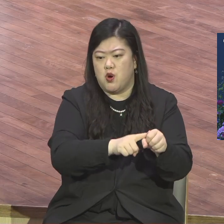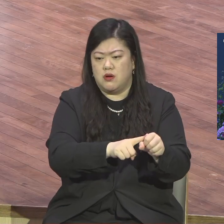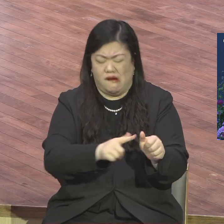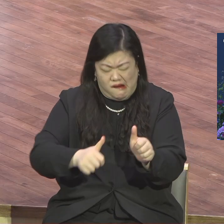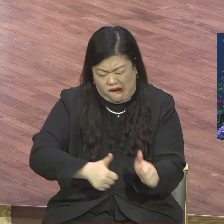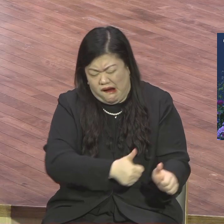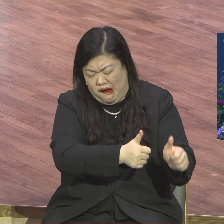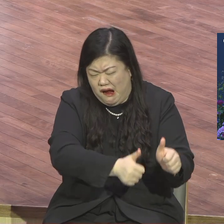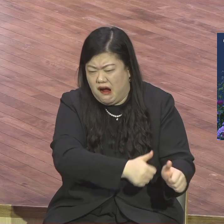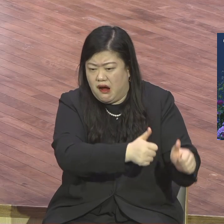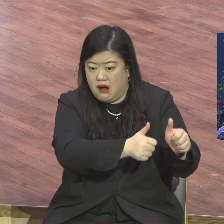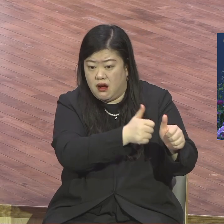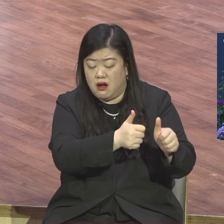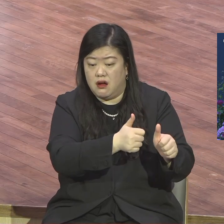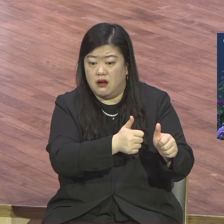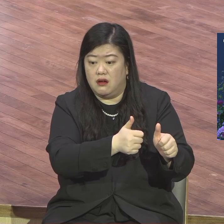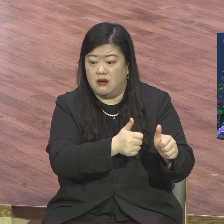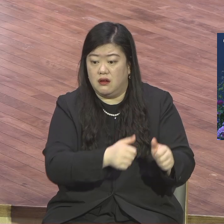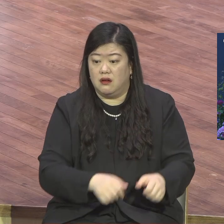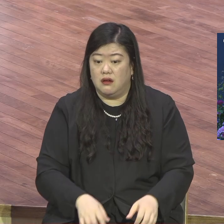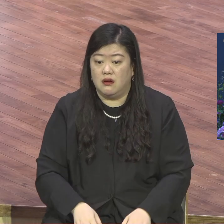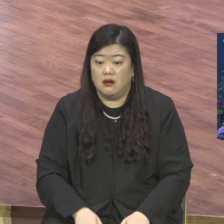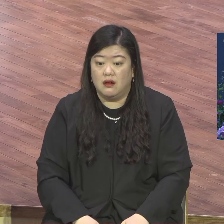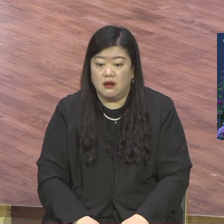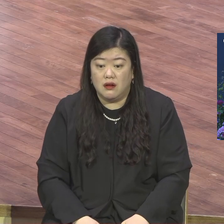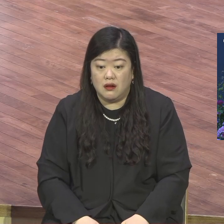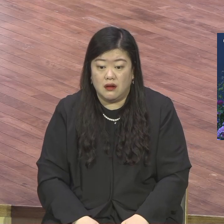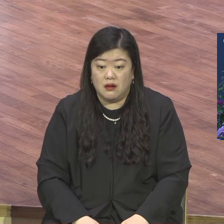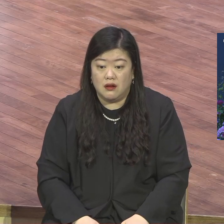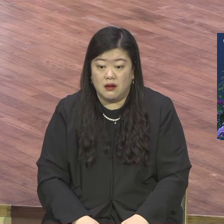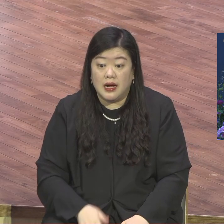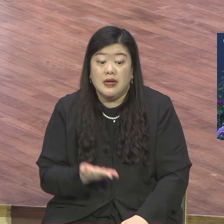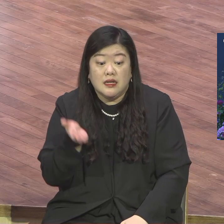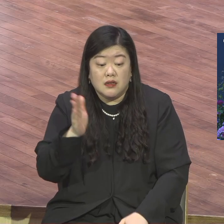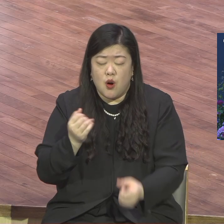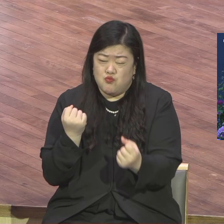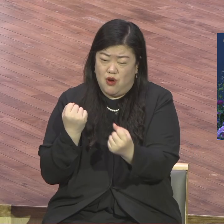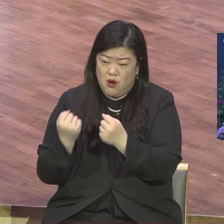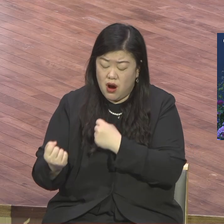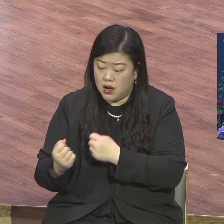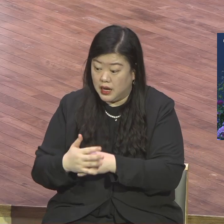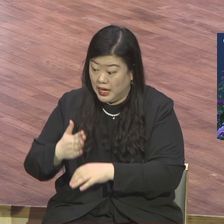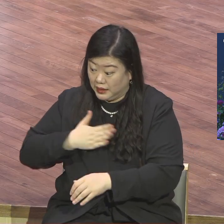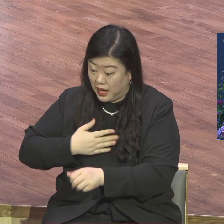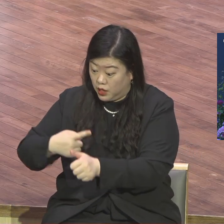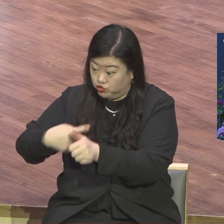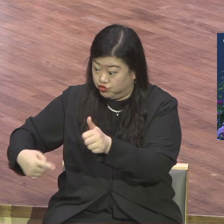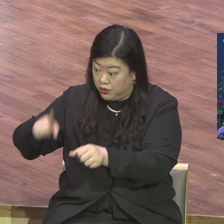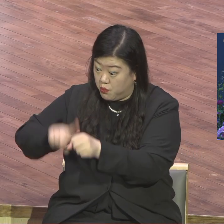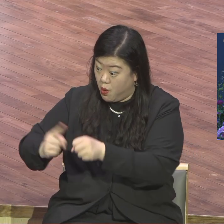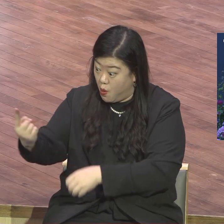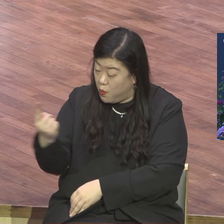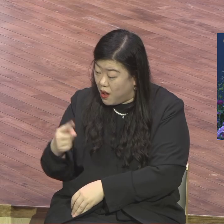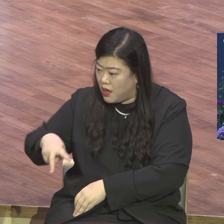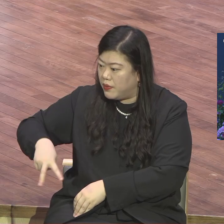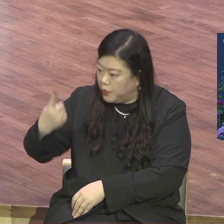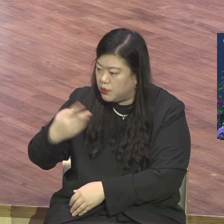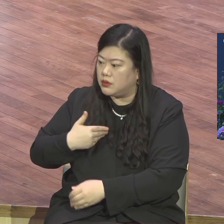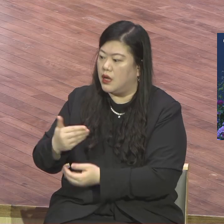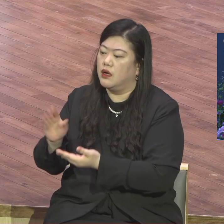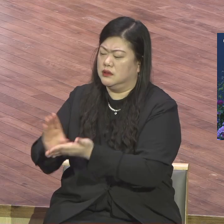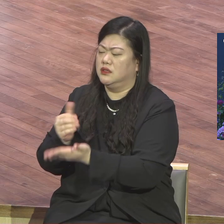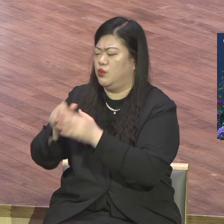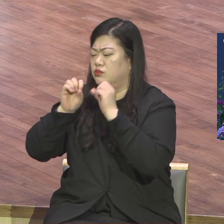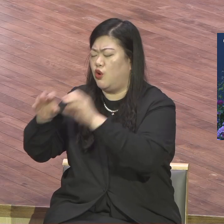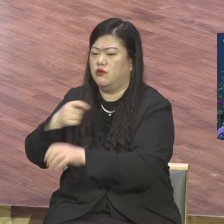달라드니까. 그런데 이런 자기 동족을 향해서, 자기를 죽이려고 하는 동족을 향해서 구원에